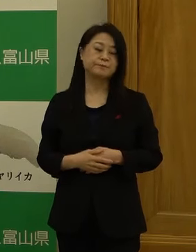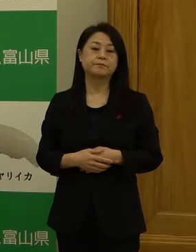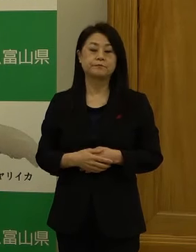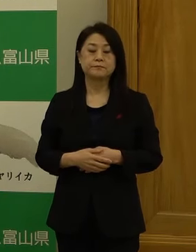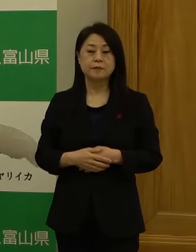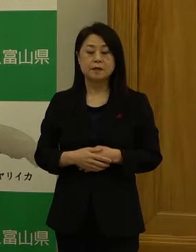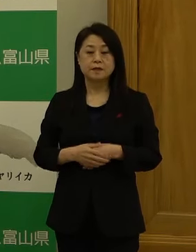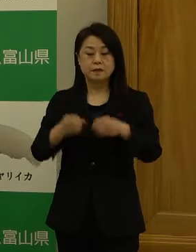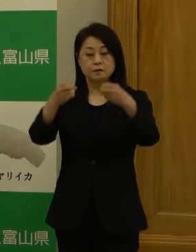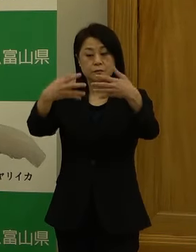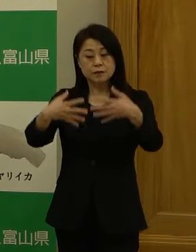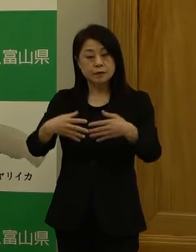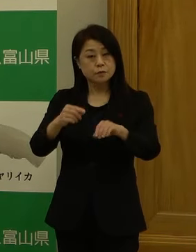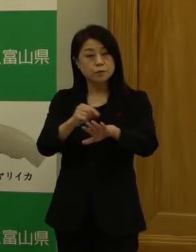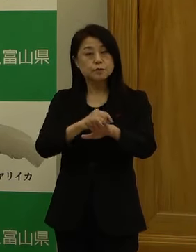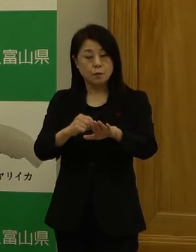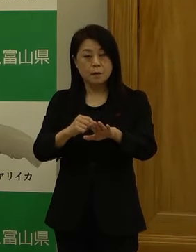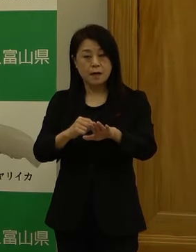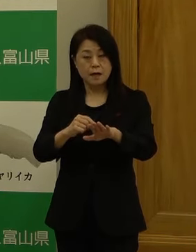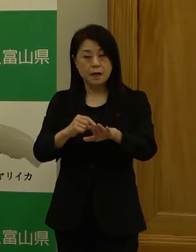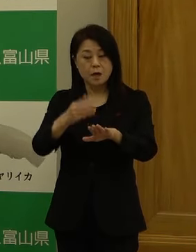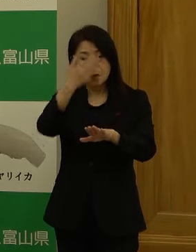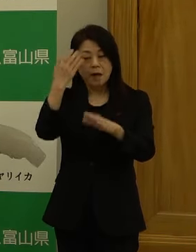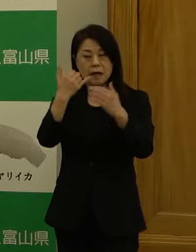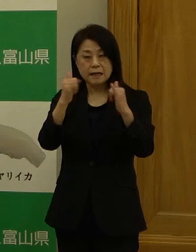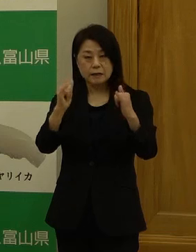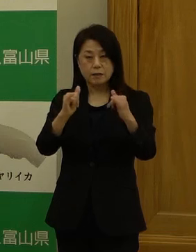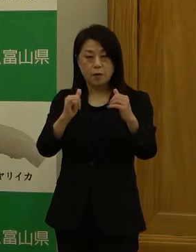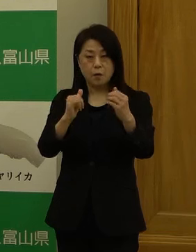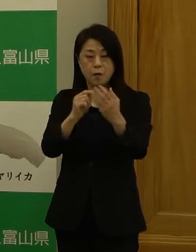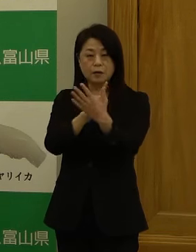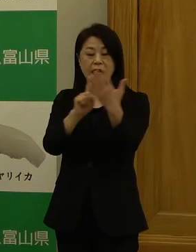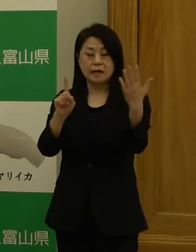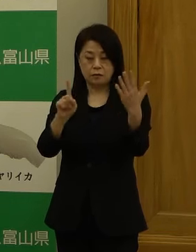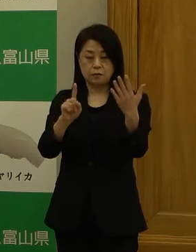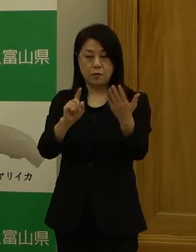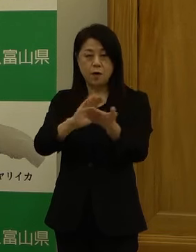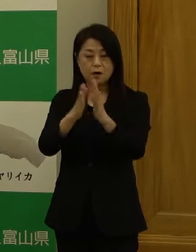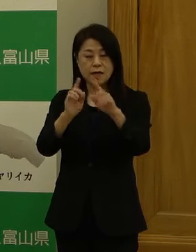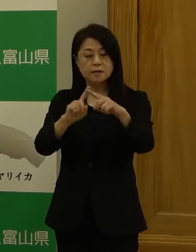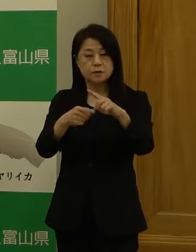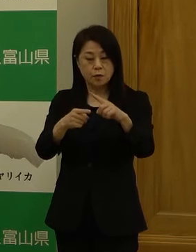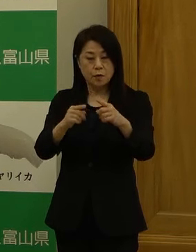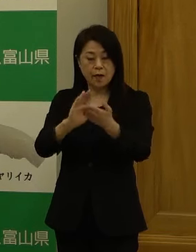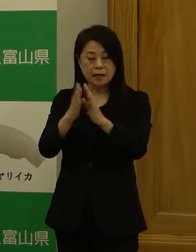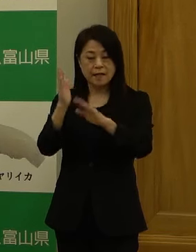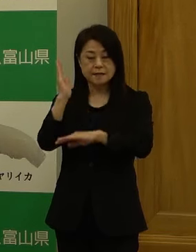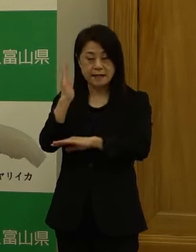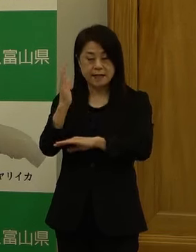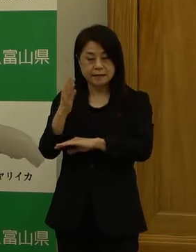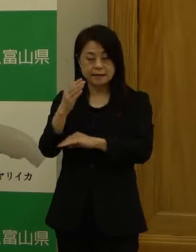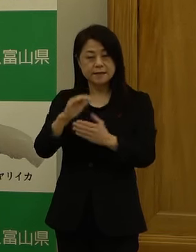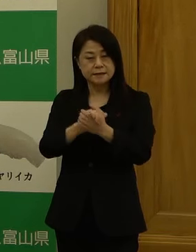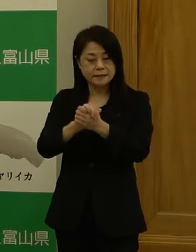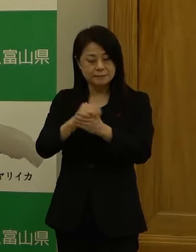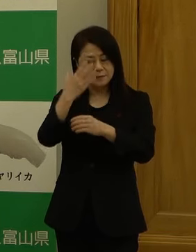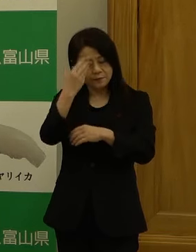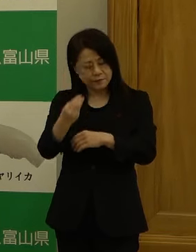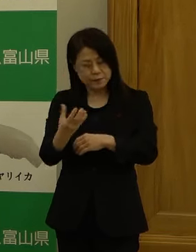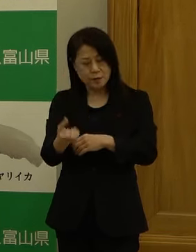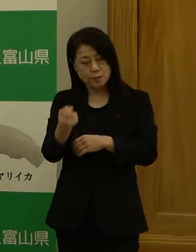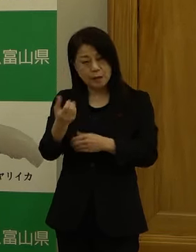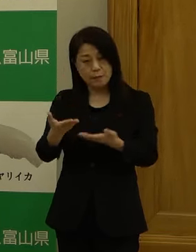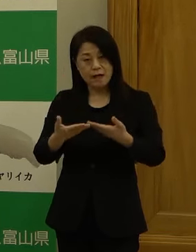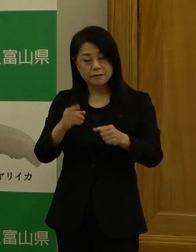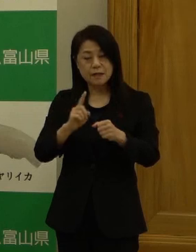このチャンネルの特徴なんですが、特に若い方をターゲットとして、県庁や県政に親しみや関心を持っていただけるように、若